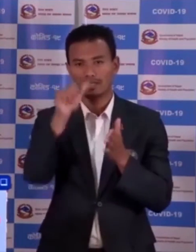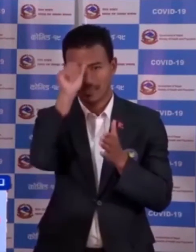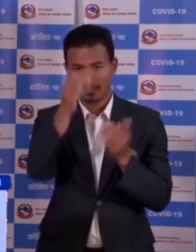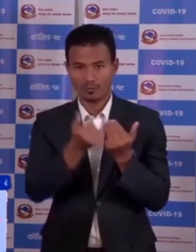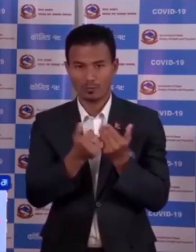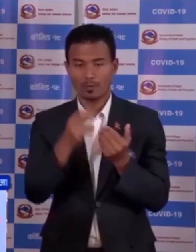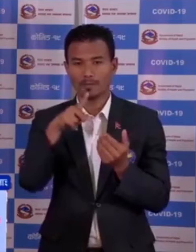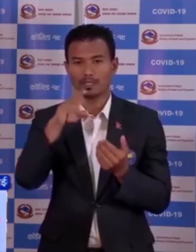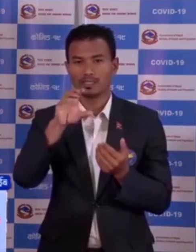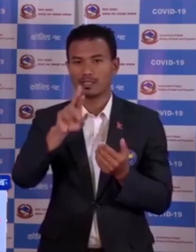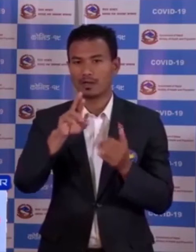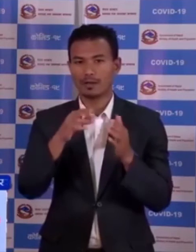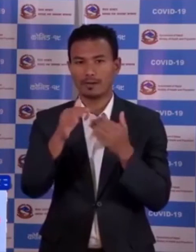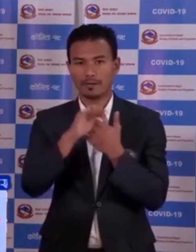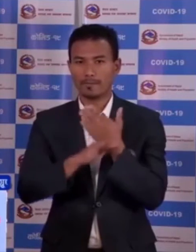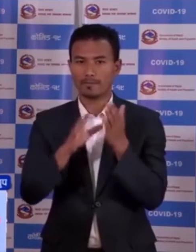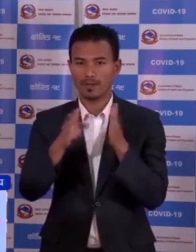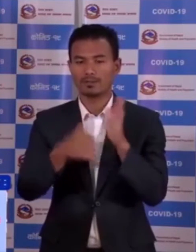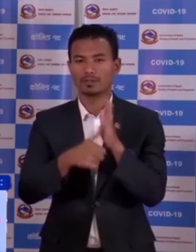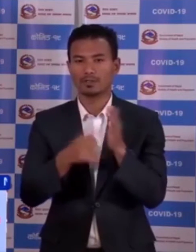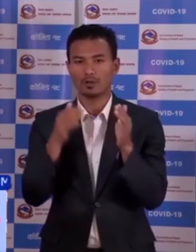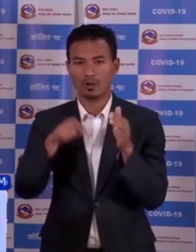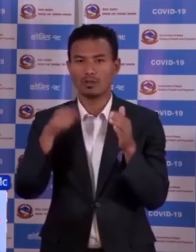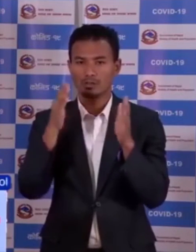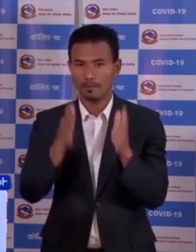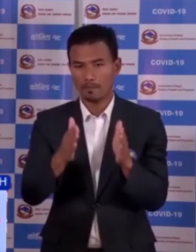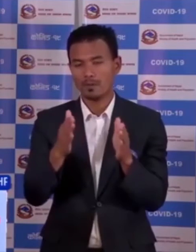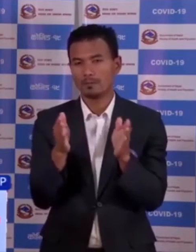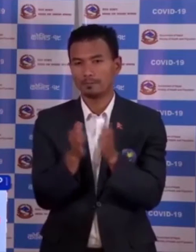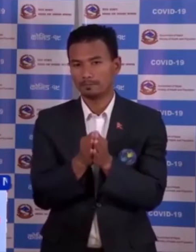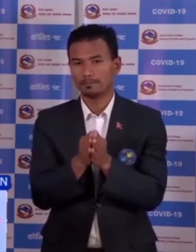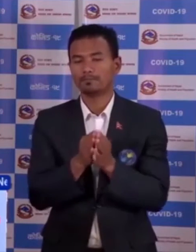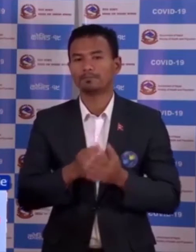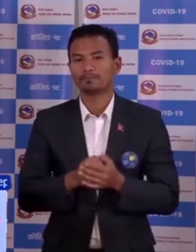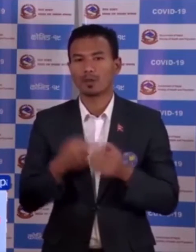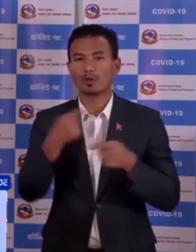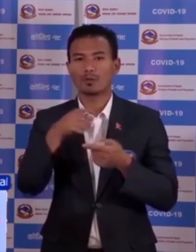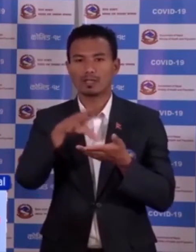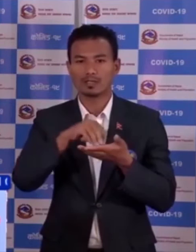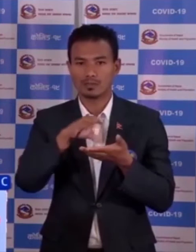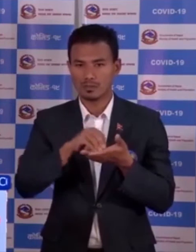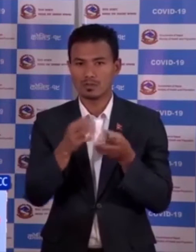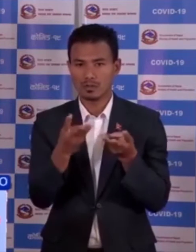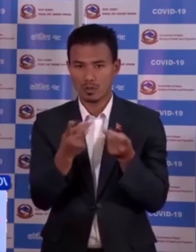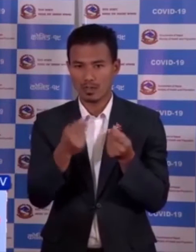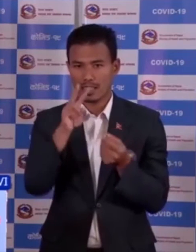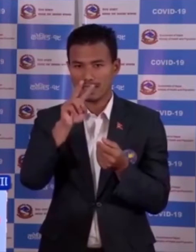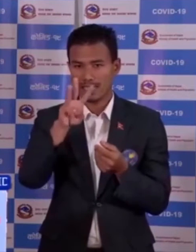27 आ उपत्यका बाहर 240 गोटे रहल। अहिना शुक्र दिन धर देश भर संक्रमित के